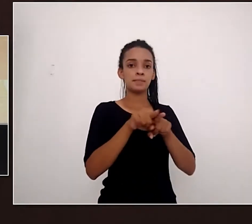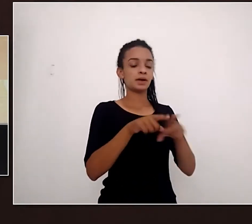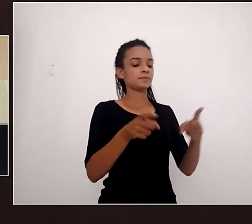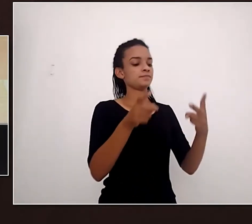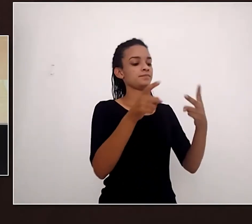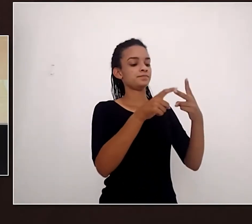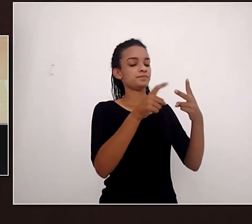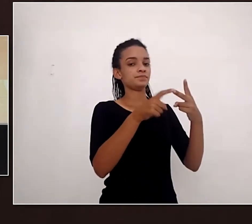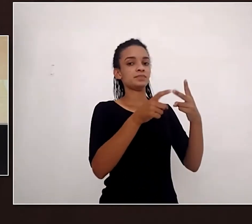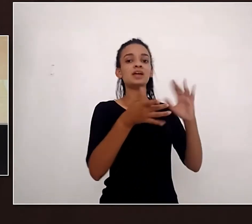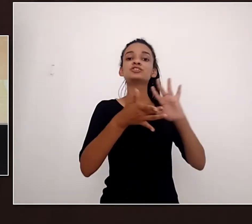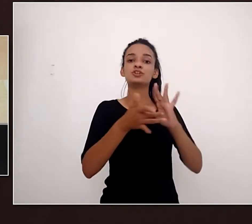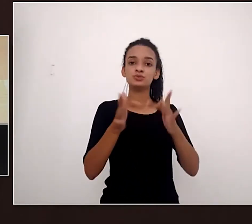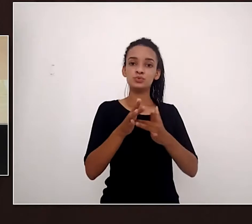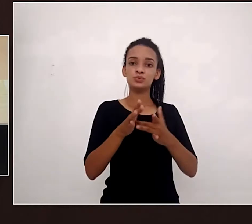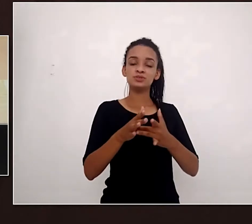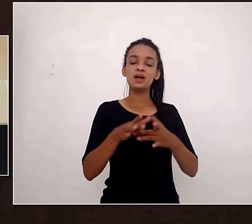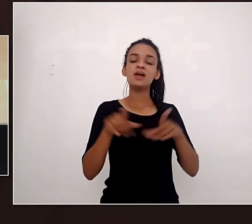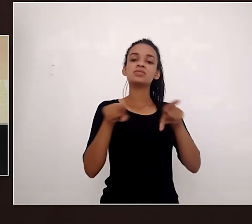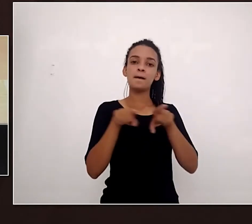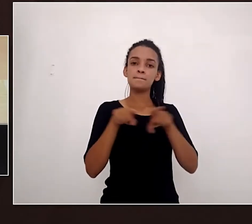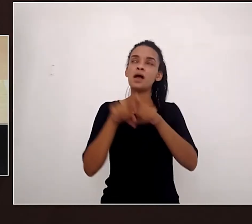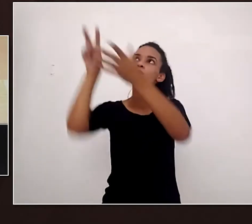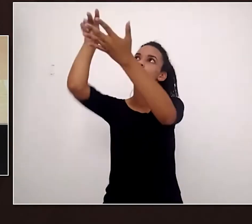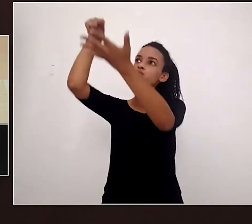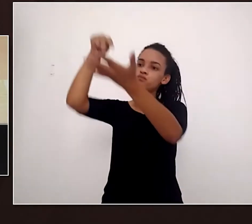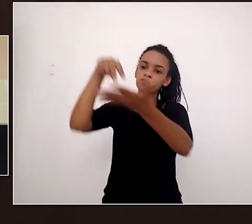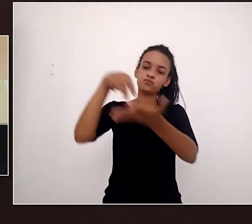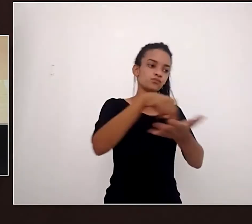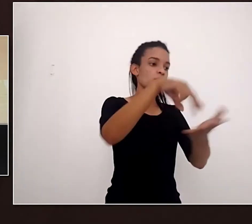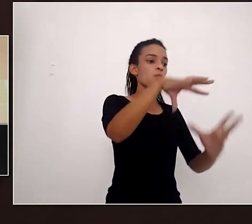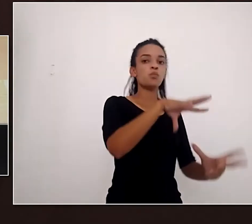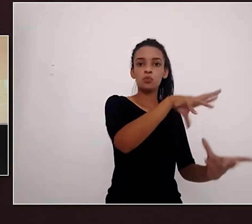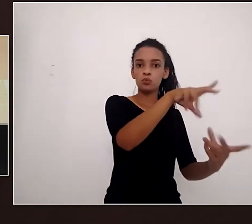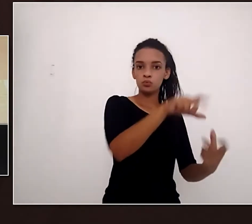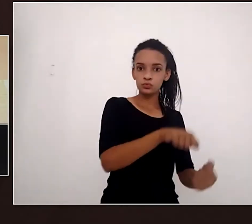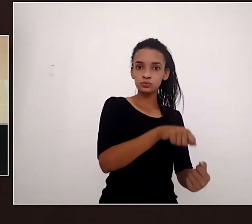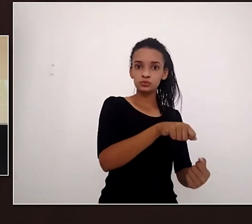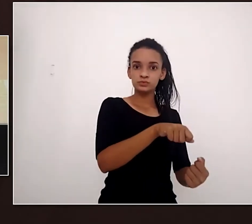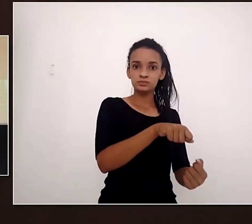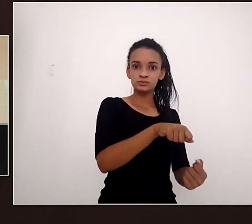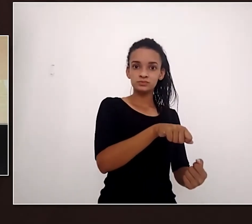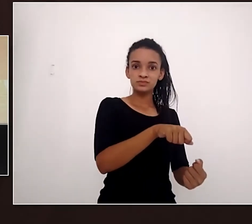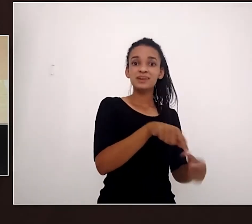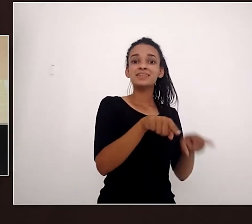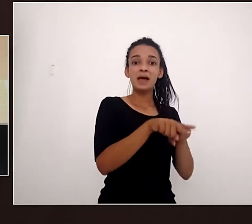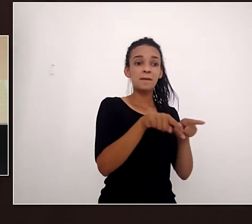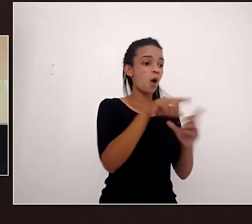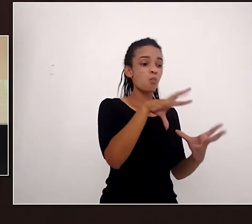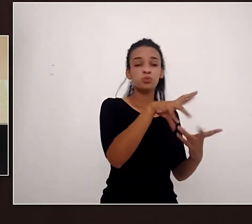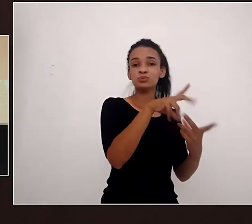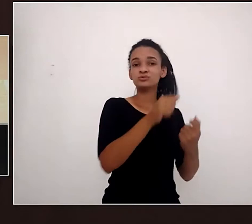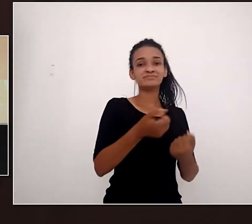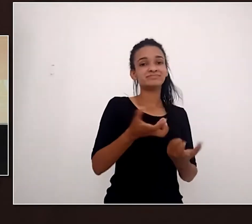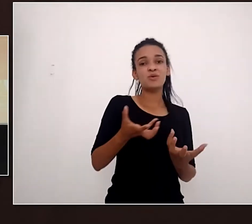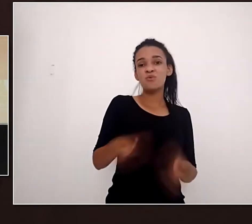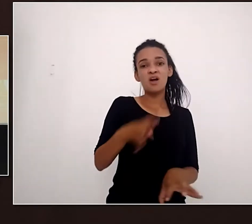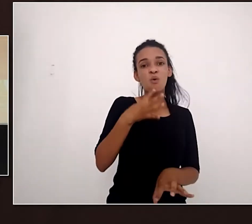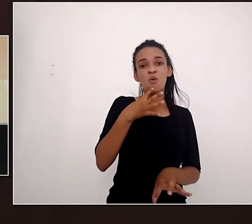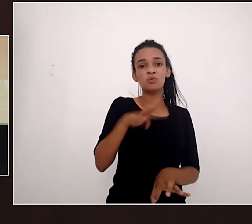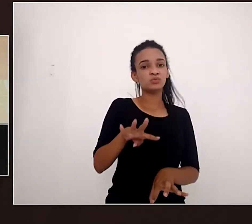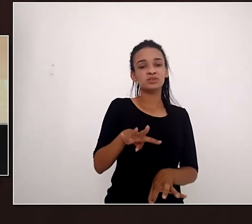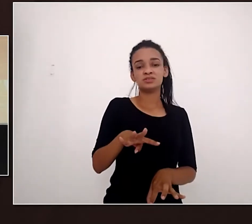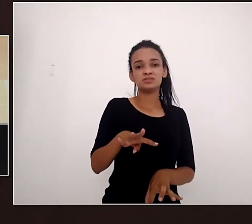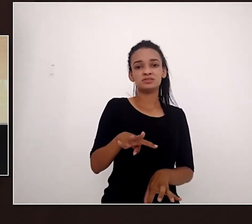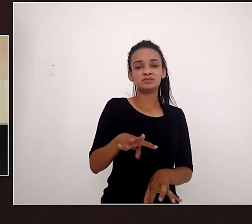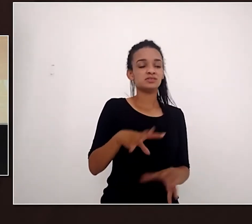mundo, e o mundo foi feito por intermédio dele, e o mundo não quis conhecê-lo. Entendeu? Então tem esses dois sentidos.